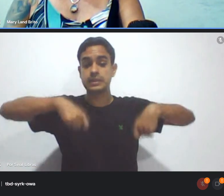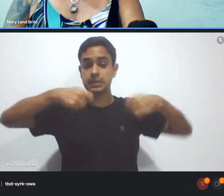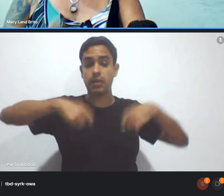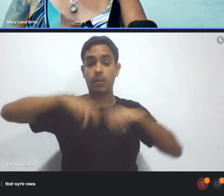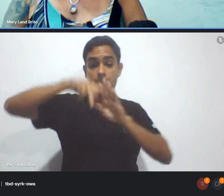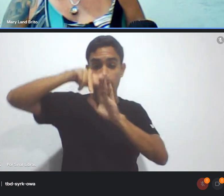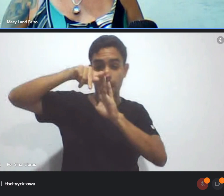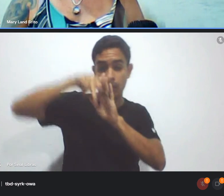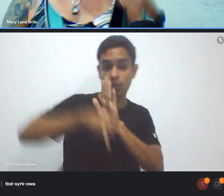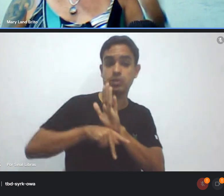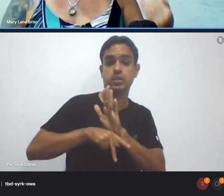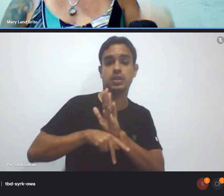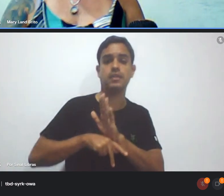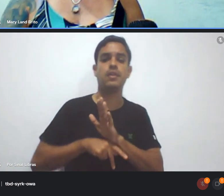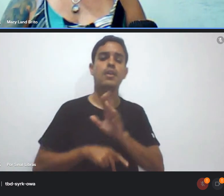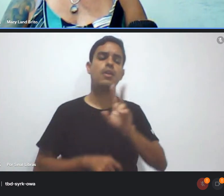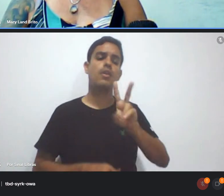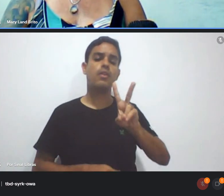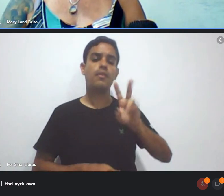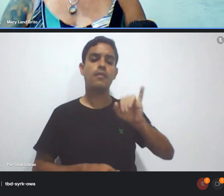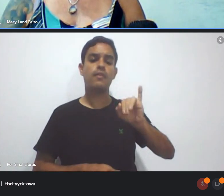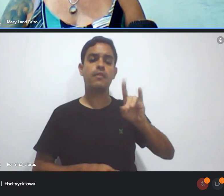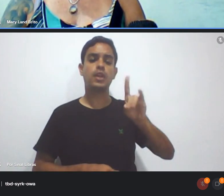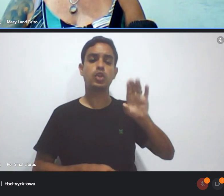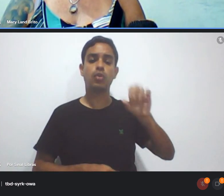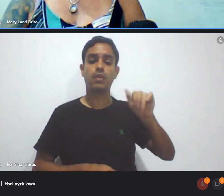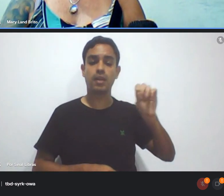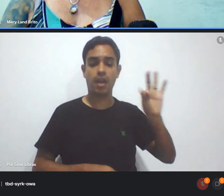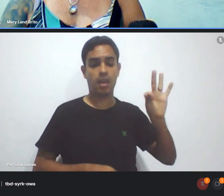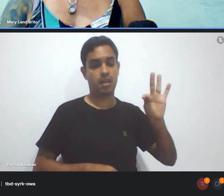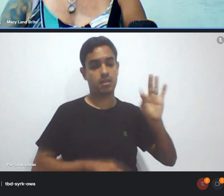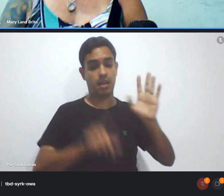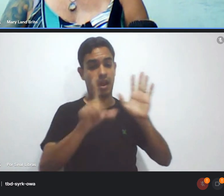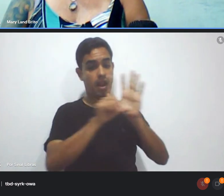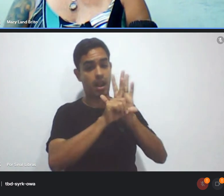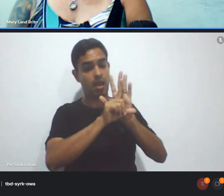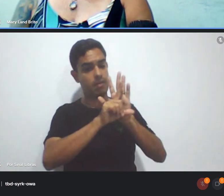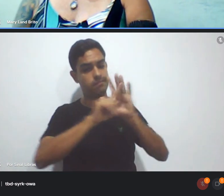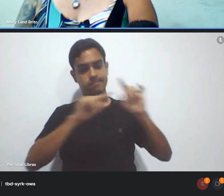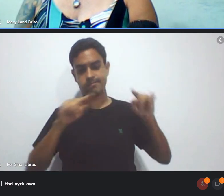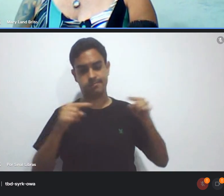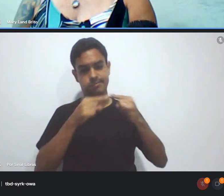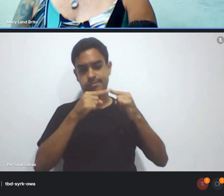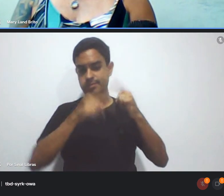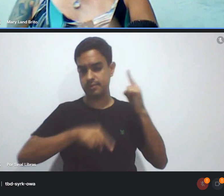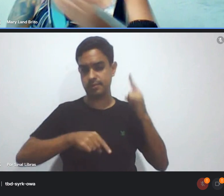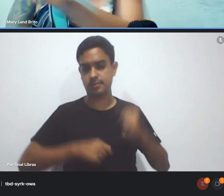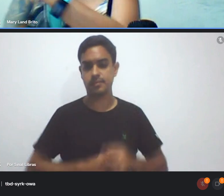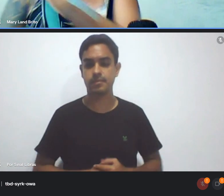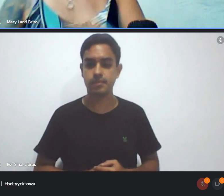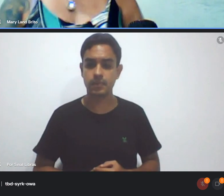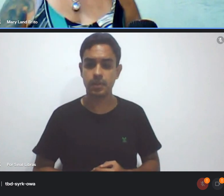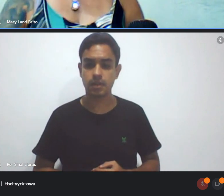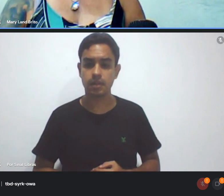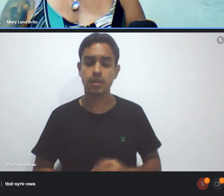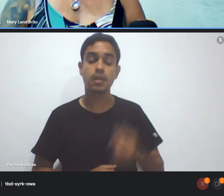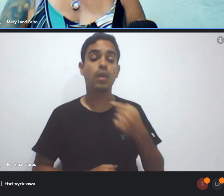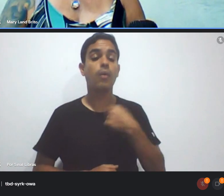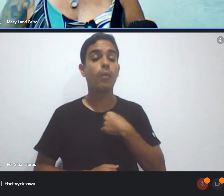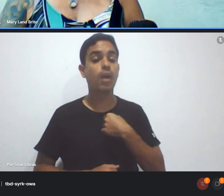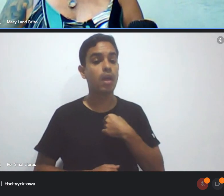O videocast não é considerado obra audiovisual pela Lei Paulo Gustavo. E aí, eu chamo aqui o pessoal que